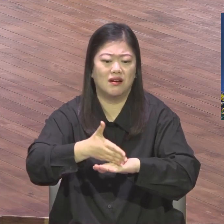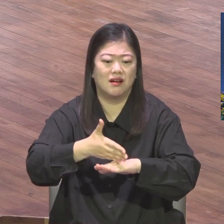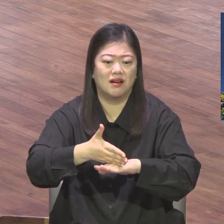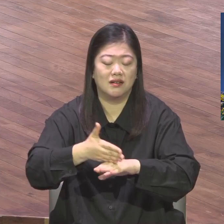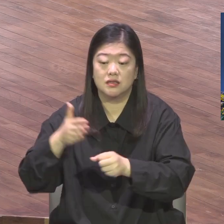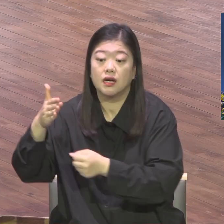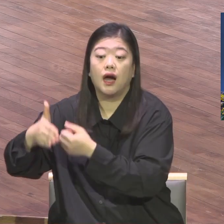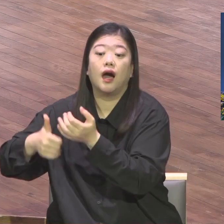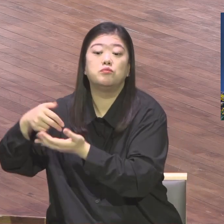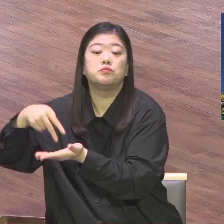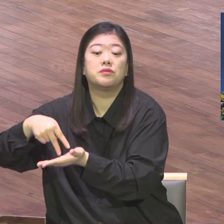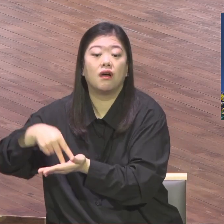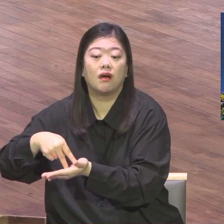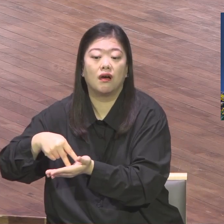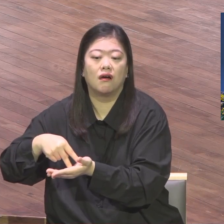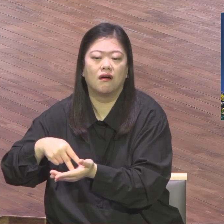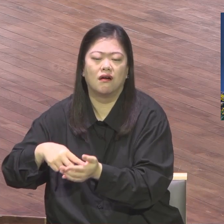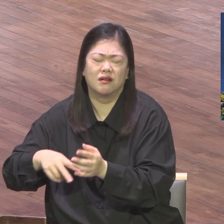노래까지 부르죠. 노래까지.